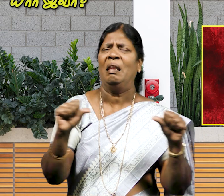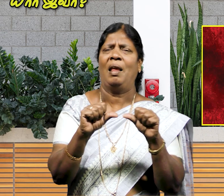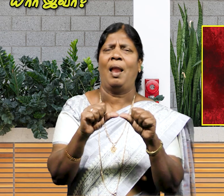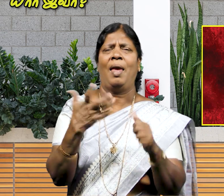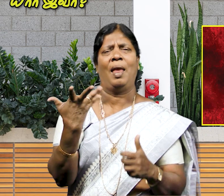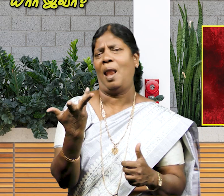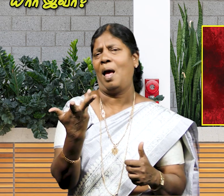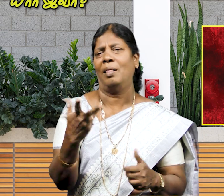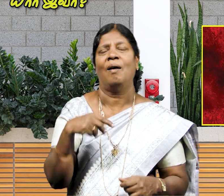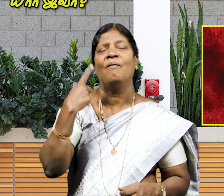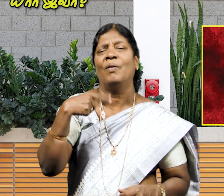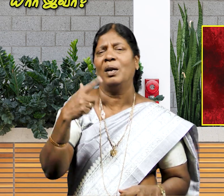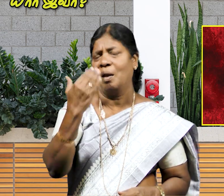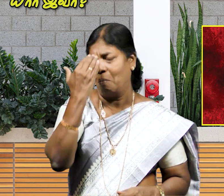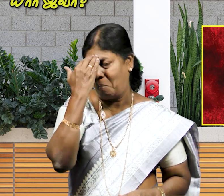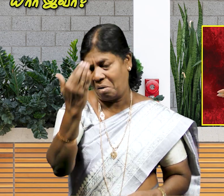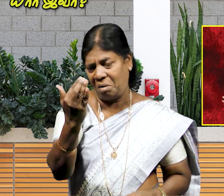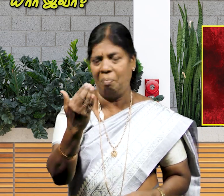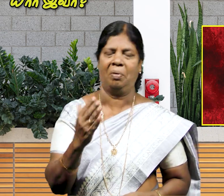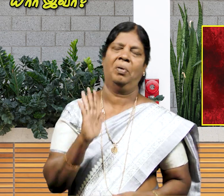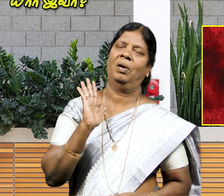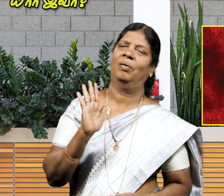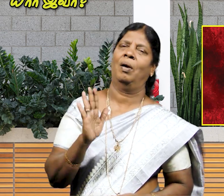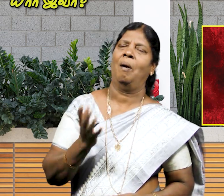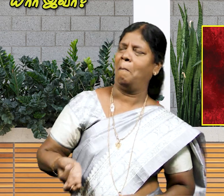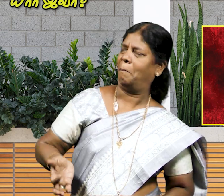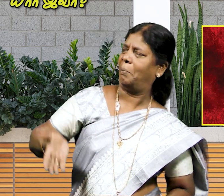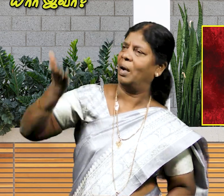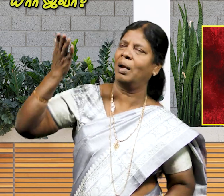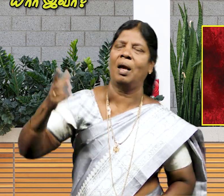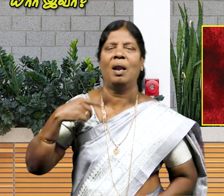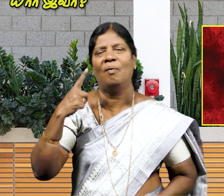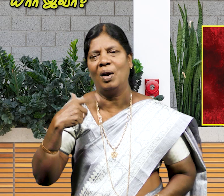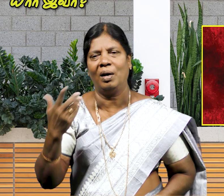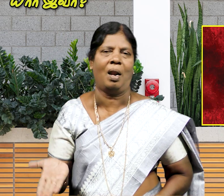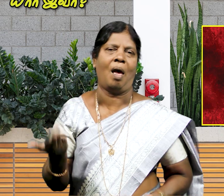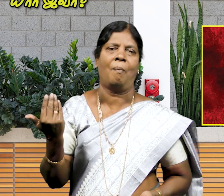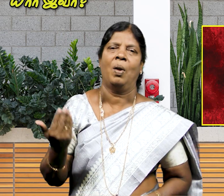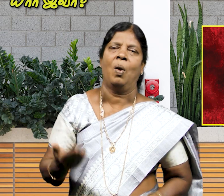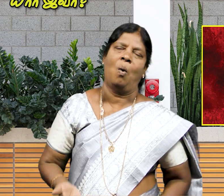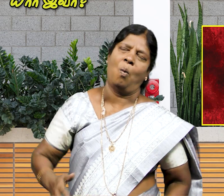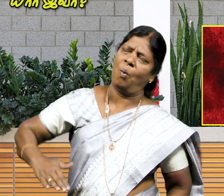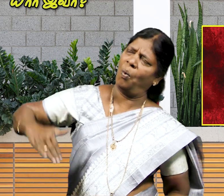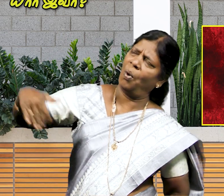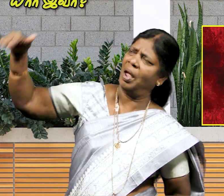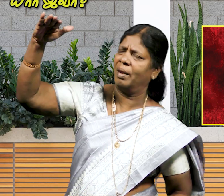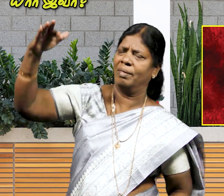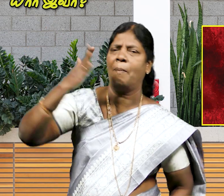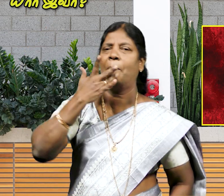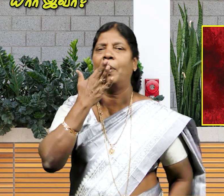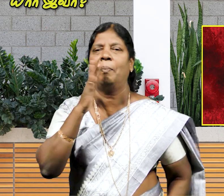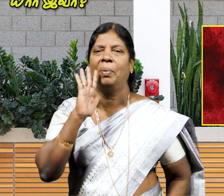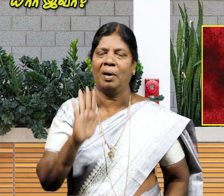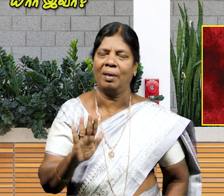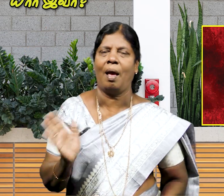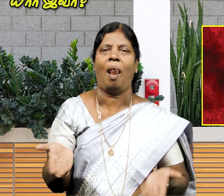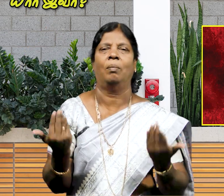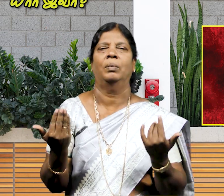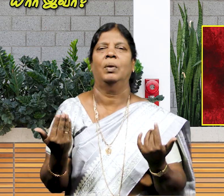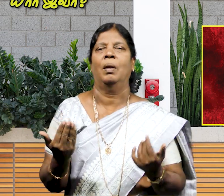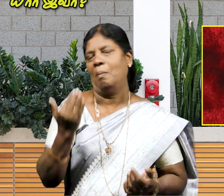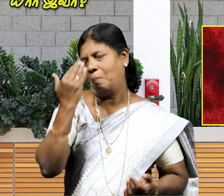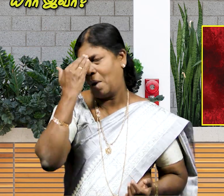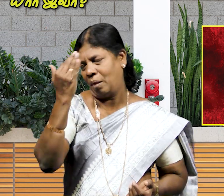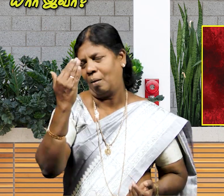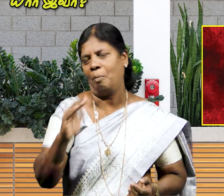நமக்கு தெரியாது. நிலையில்லாத ஒரு வாழ்க்கை. ஒருவேளை மதிப்போட வாழ்ந்தாலும், பணக்காரராய் வாழ்ந்தாலும், உயர்ந்த